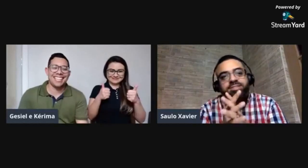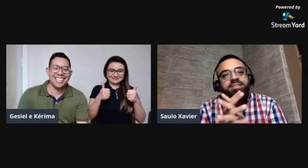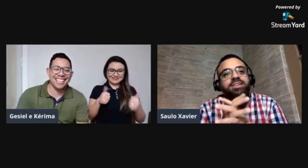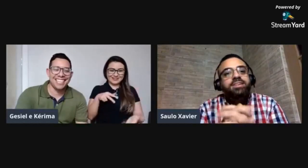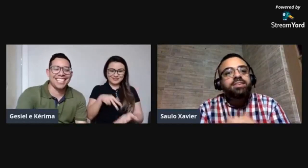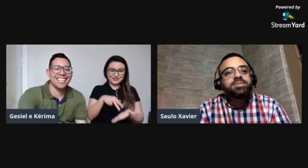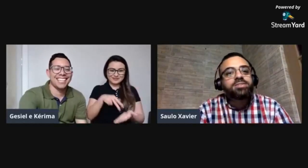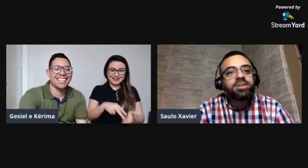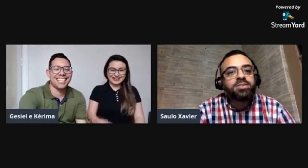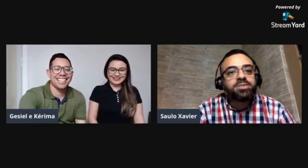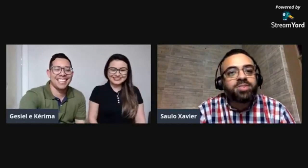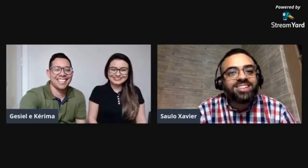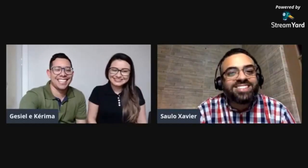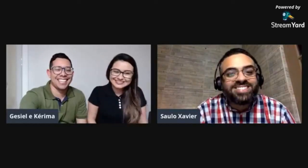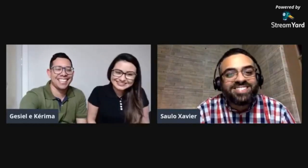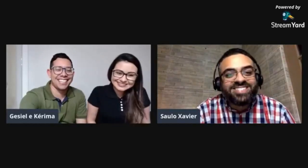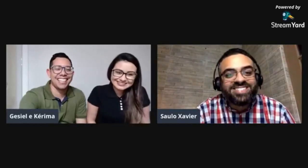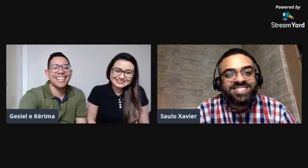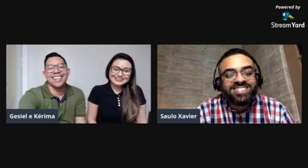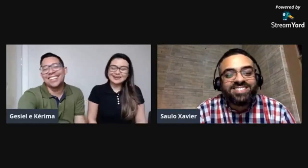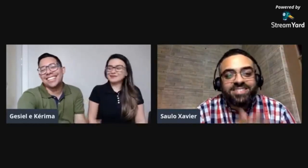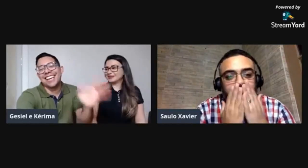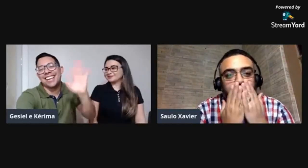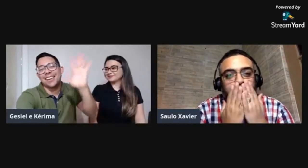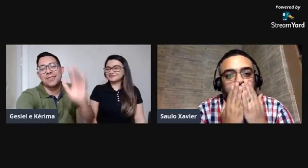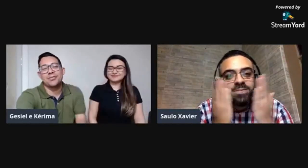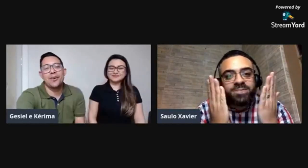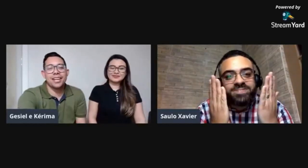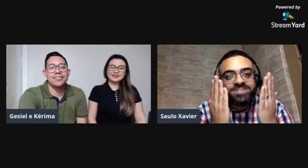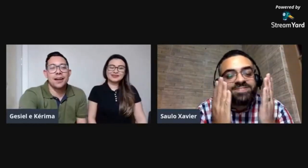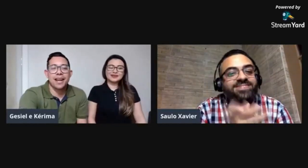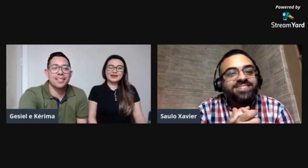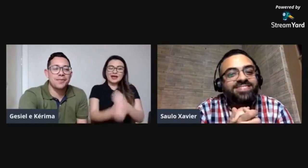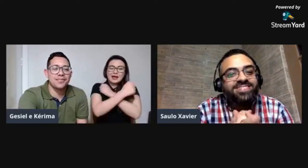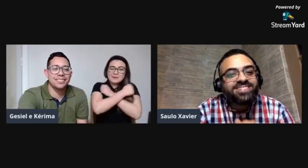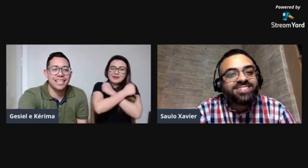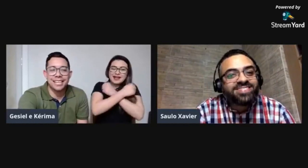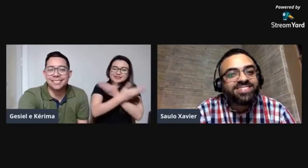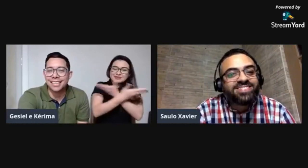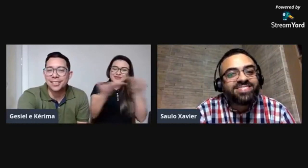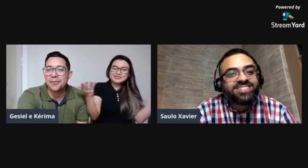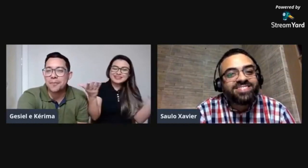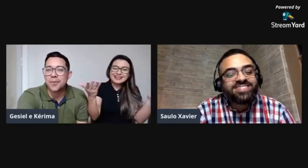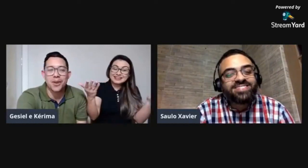frente. Tá Que o firme. Senhor cuida. Ok. Pessoal, um grande abraço para